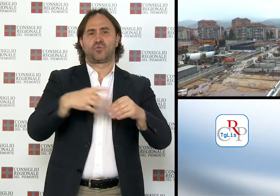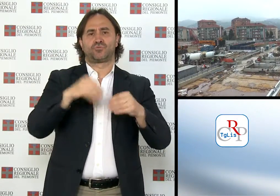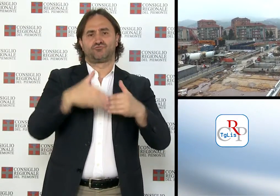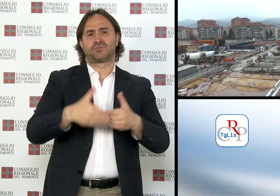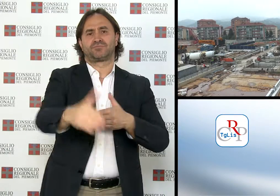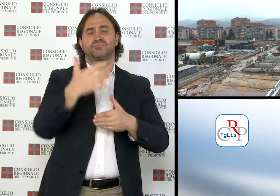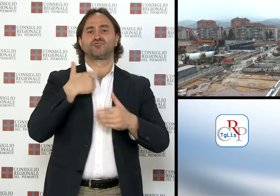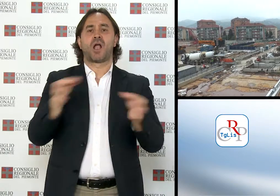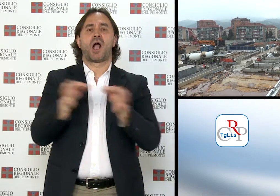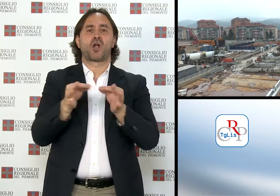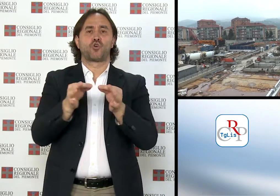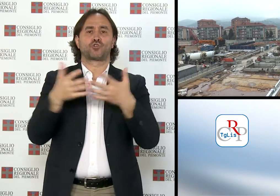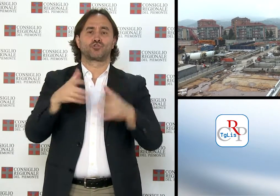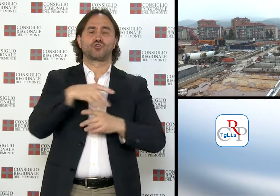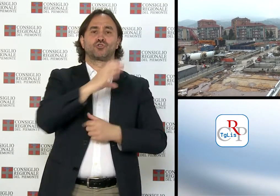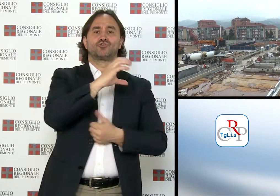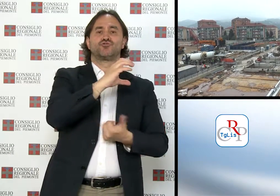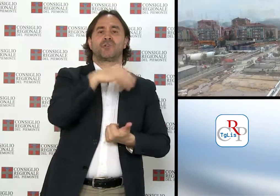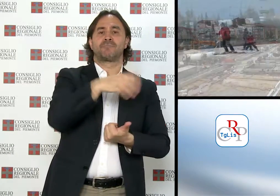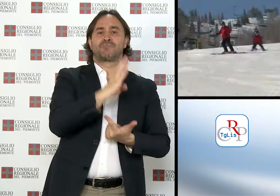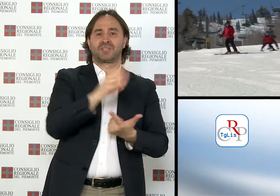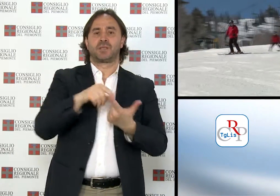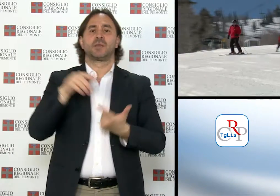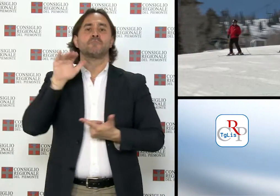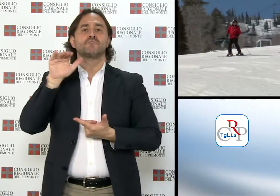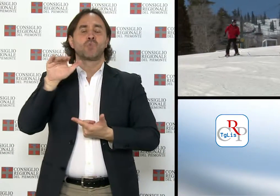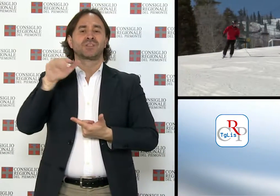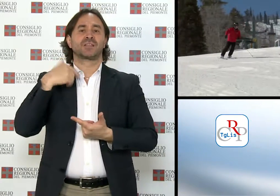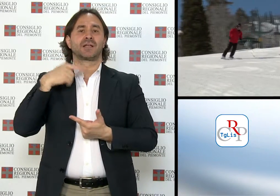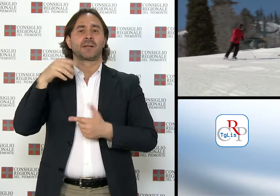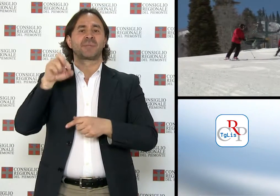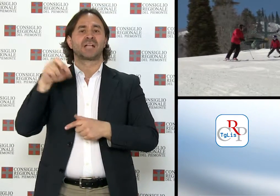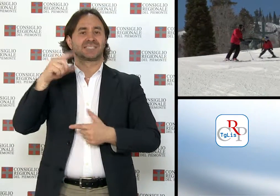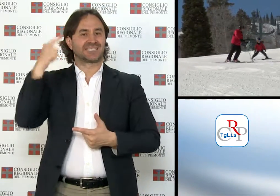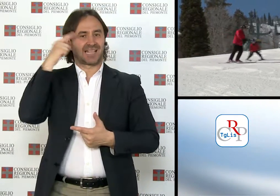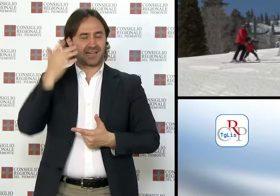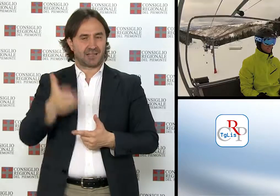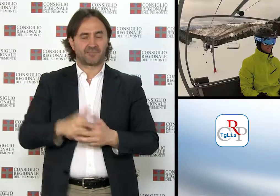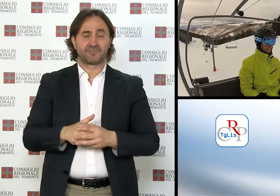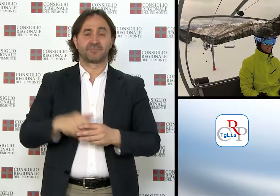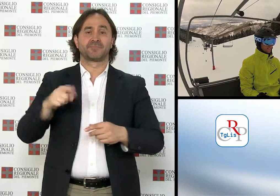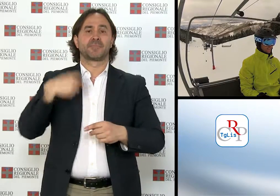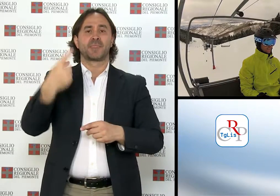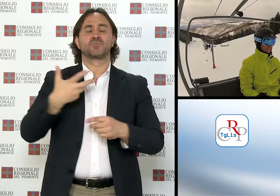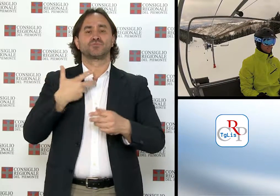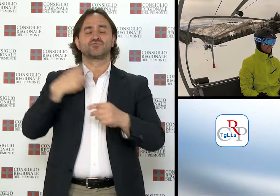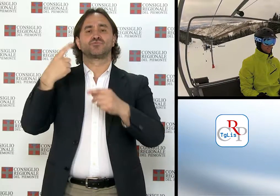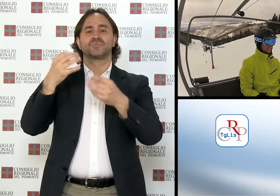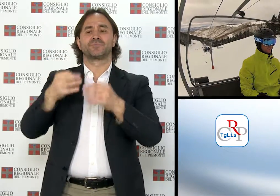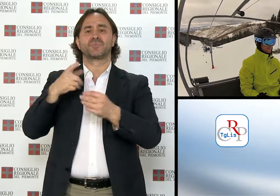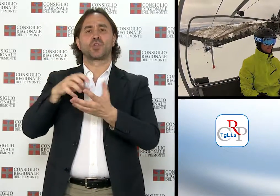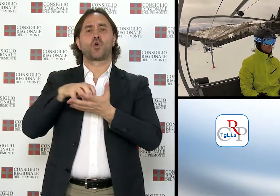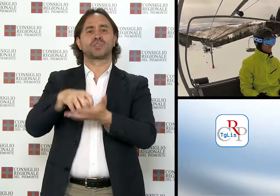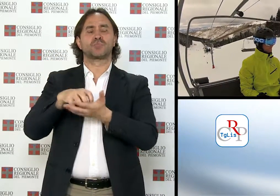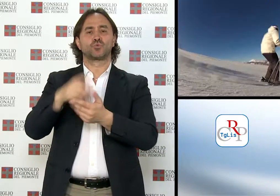sottoscritta con cmb e monte paschi di siena la terza commissione infine ha dato il via libera ai criteri per i contributi a micro e